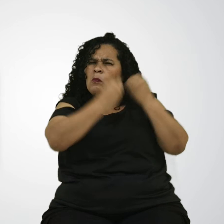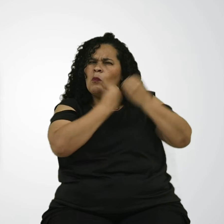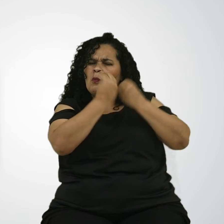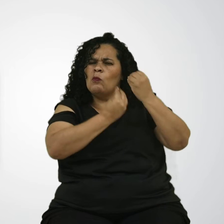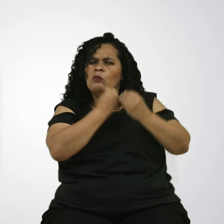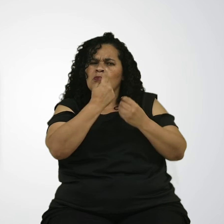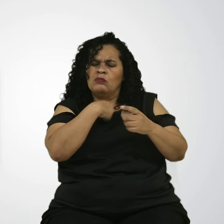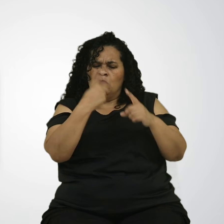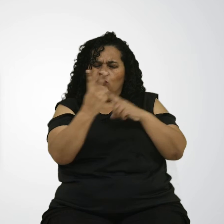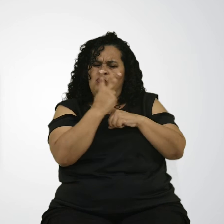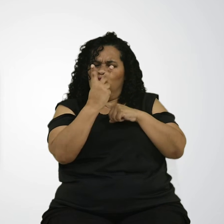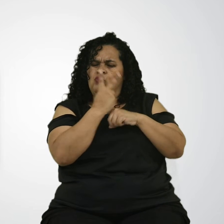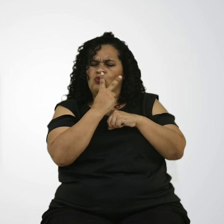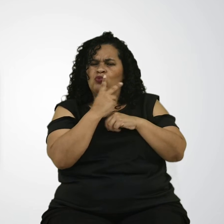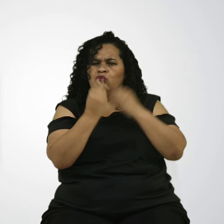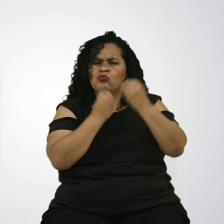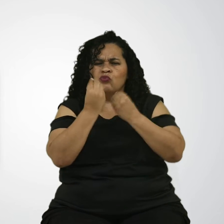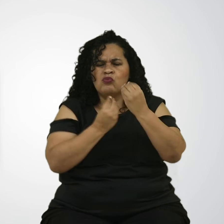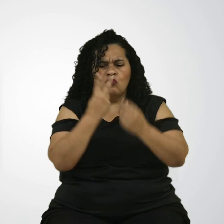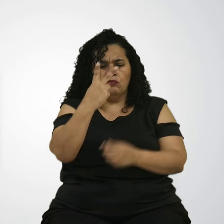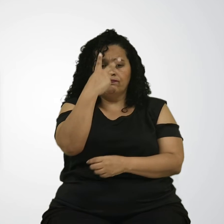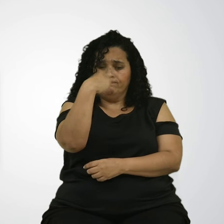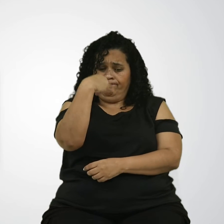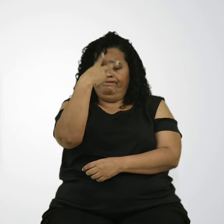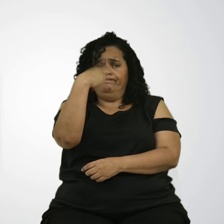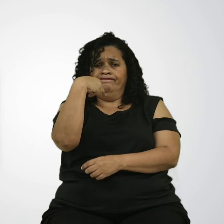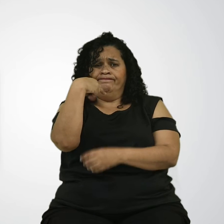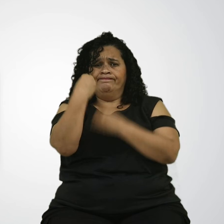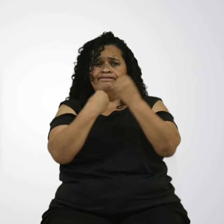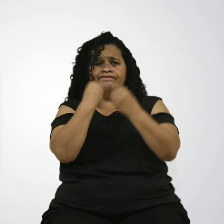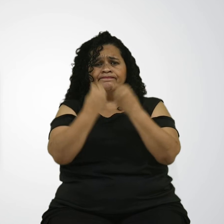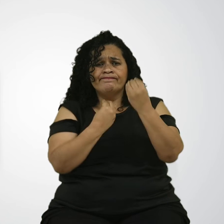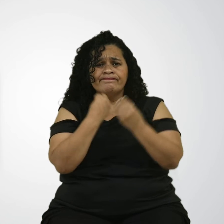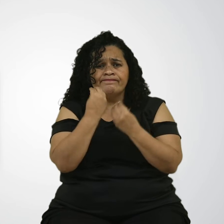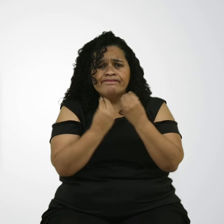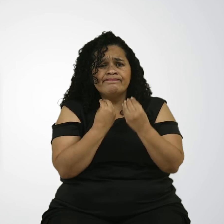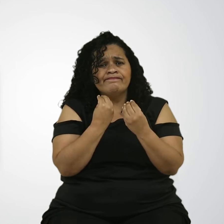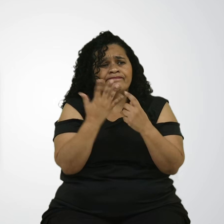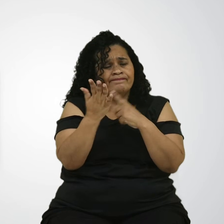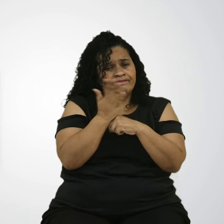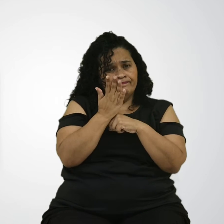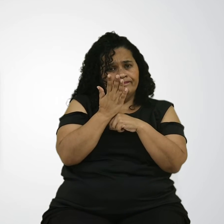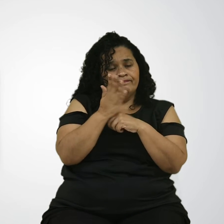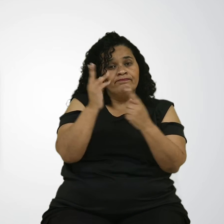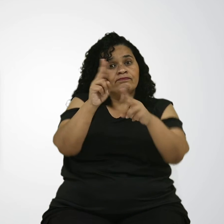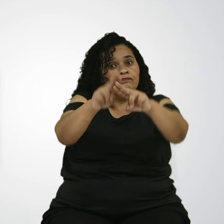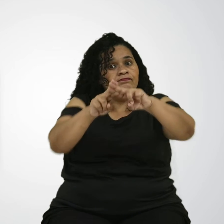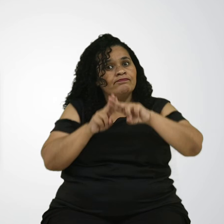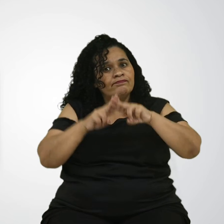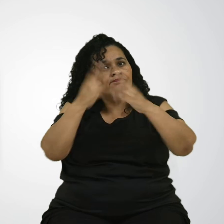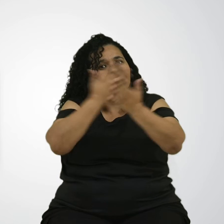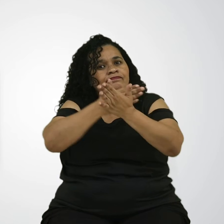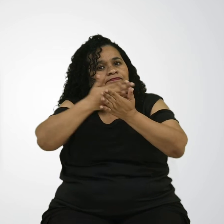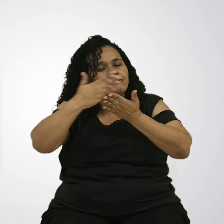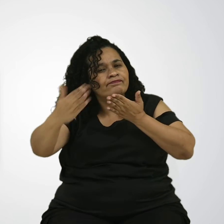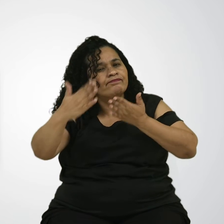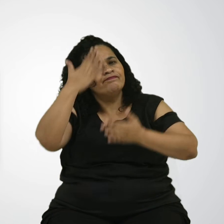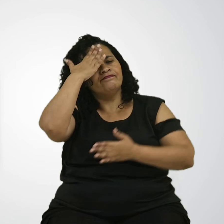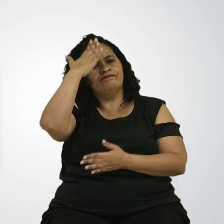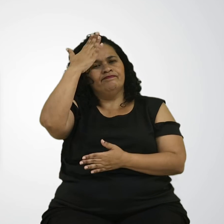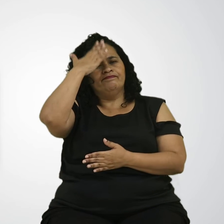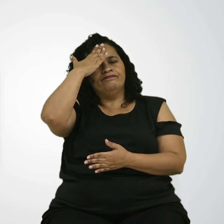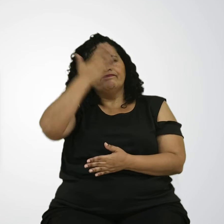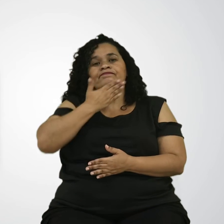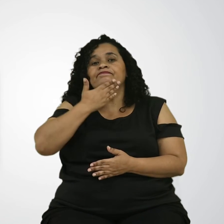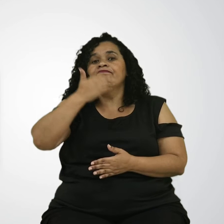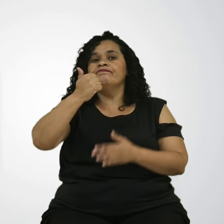cuido? Como é que eu me vejo? Desse sentido que eu devo, a partir daqui, né? A partir desse princípio eu